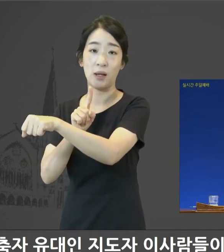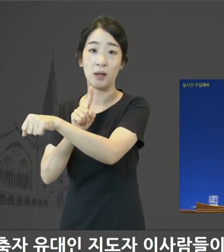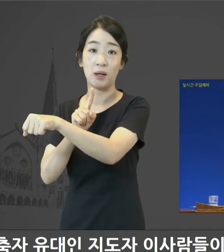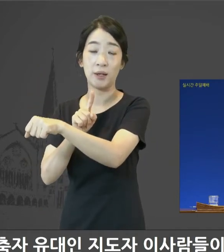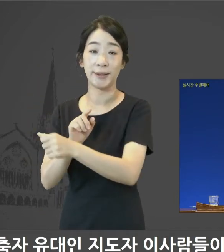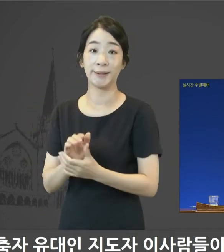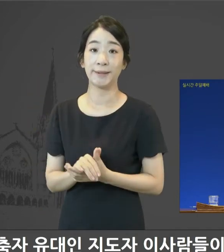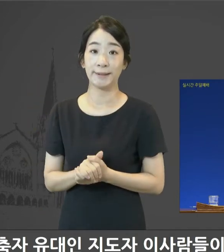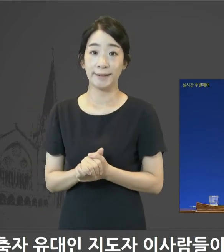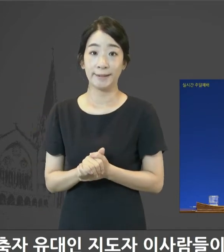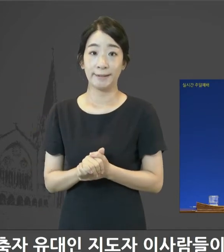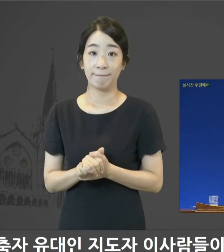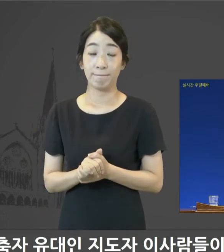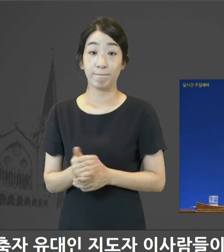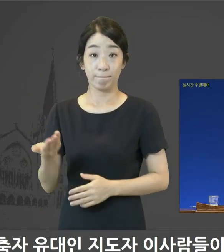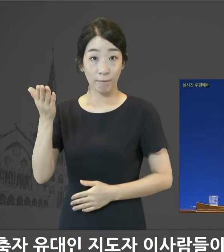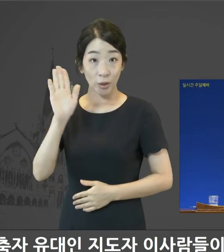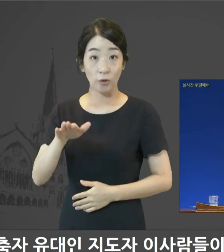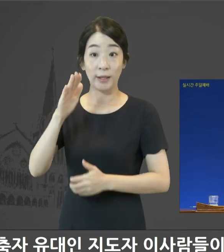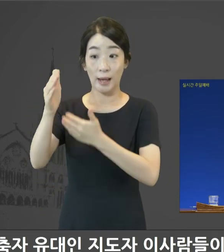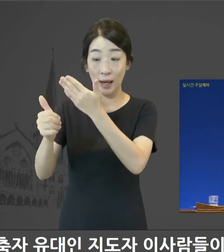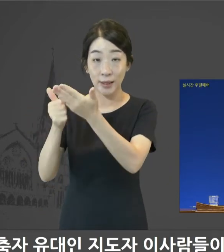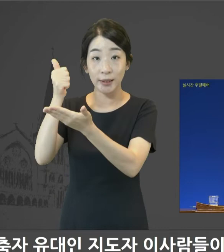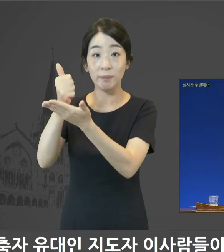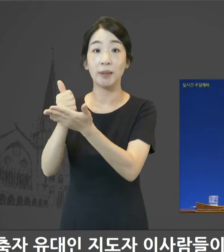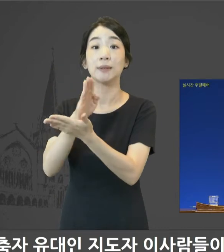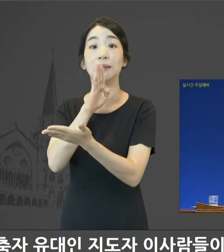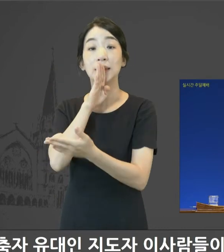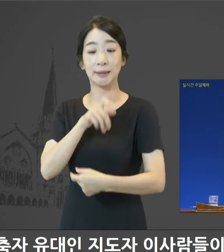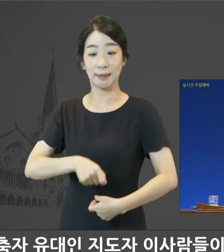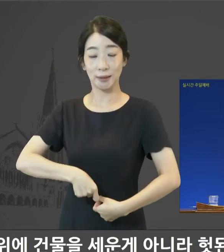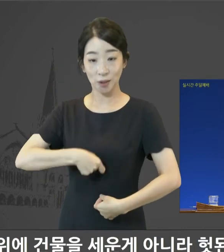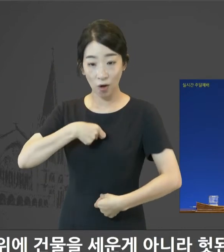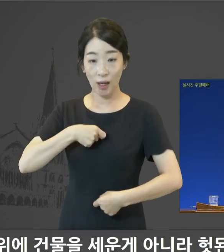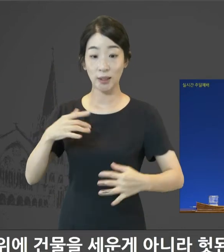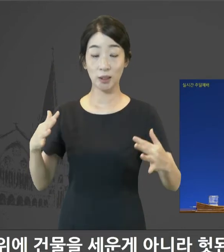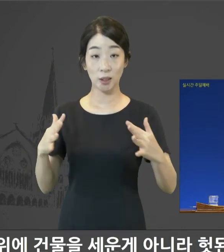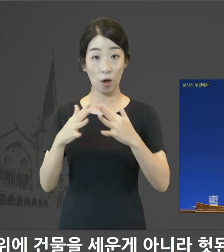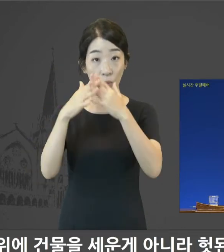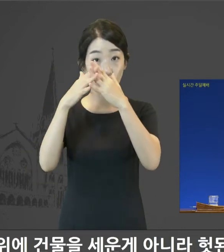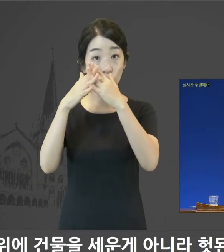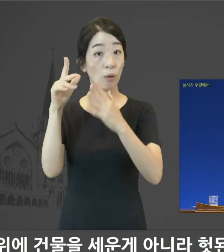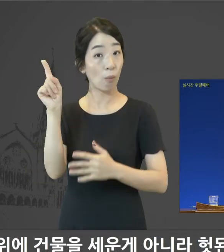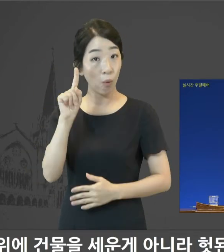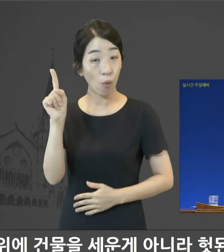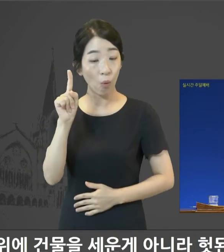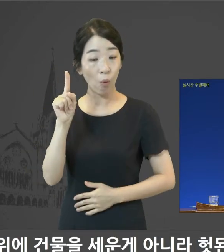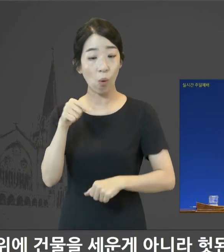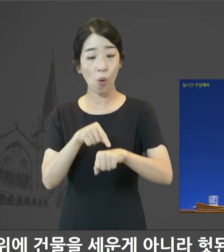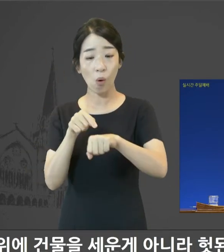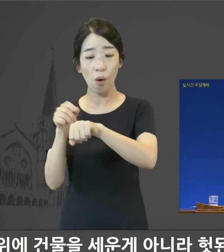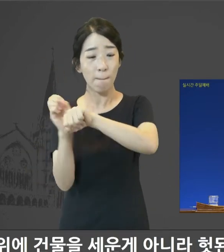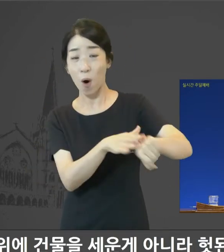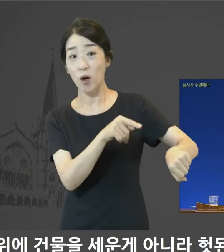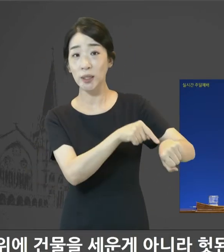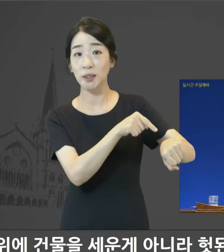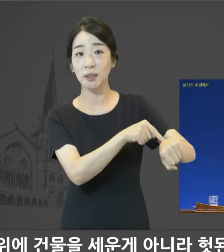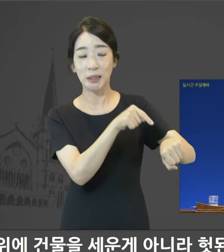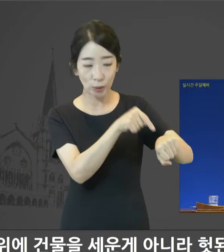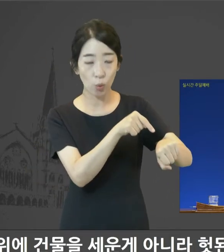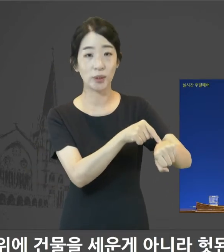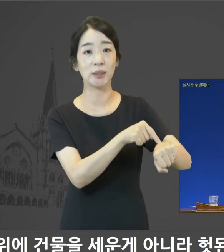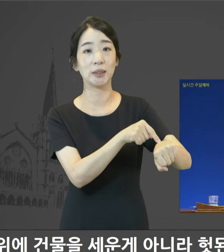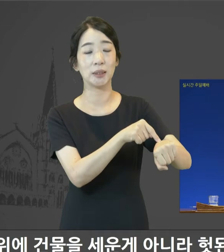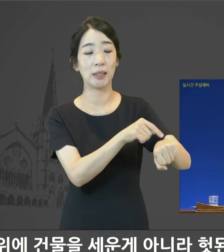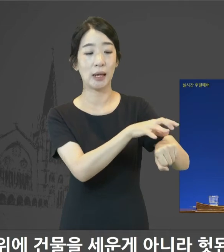그런데 하나님의 진정한 건물은 버려진 돌을 모퉁이 돌로